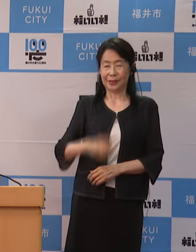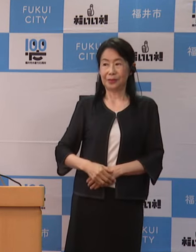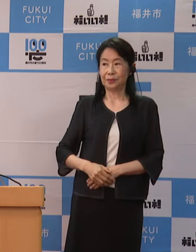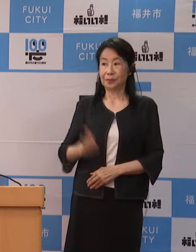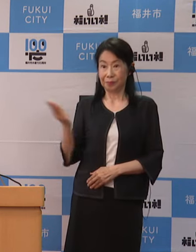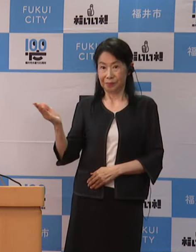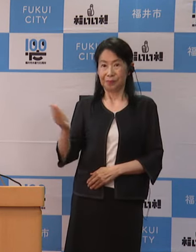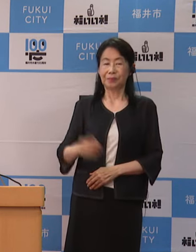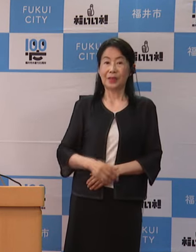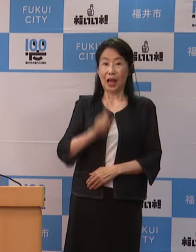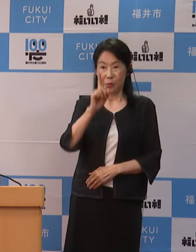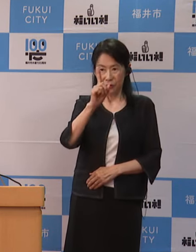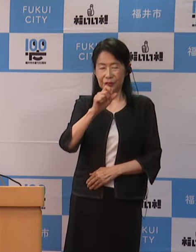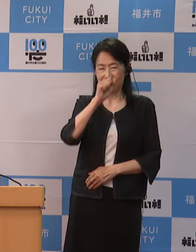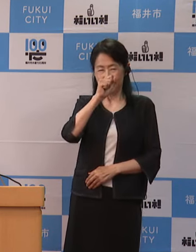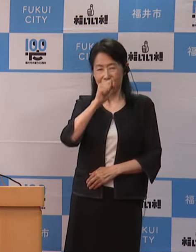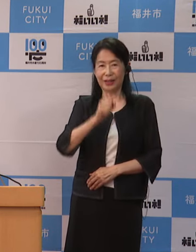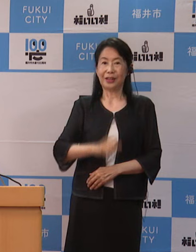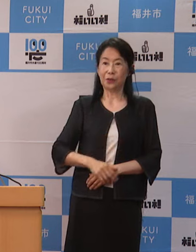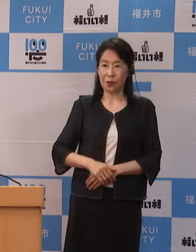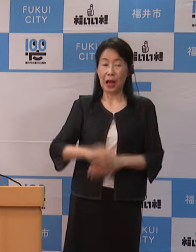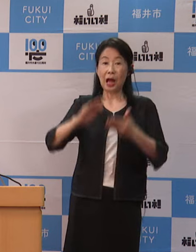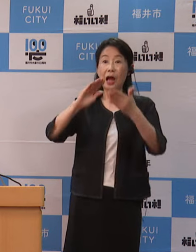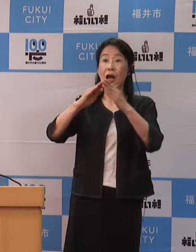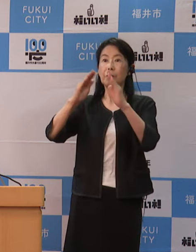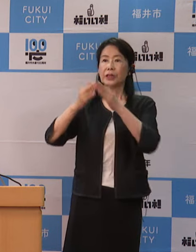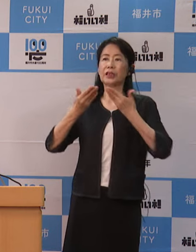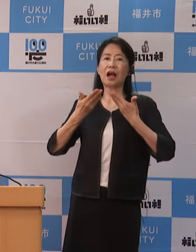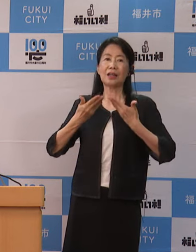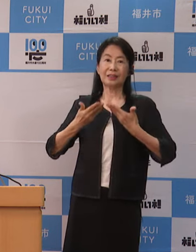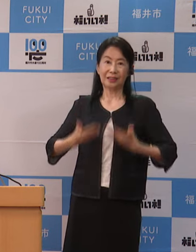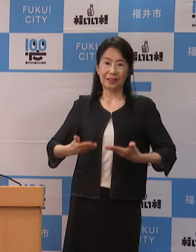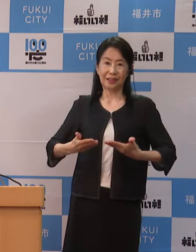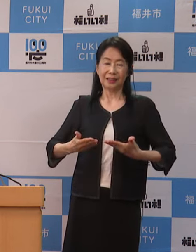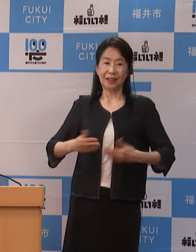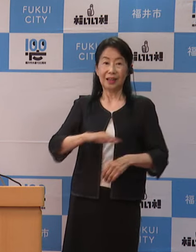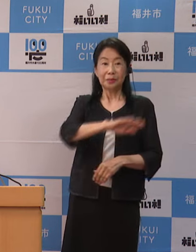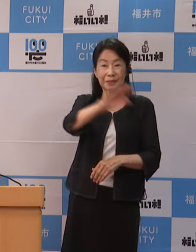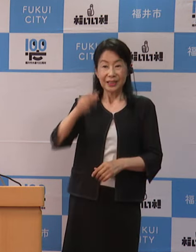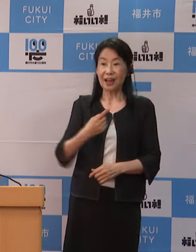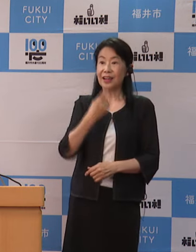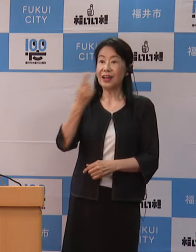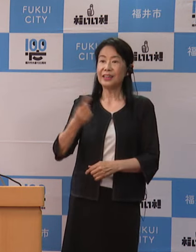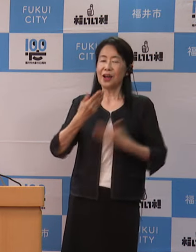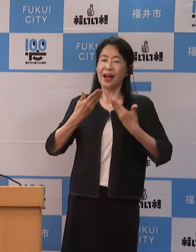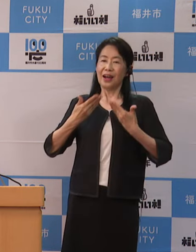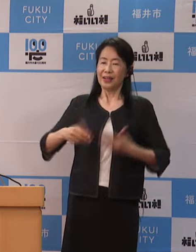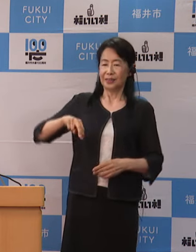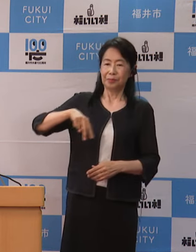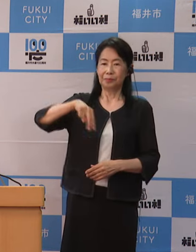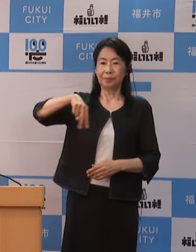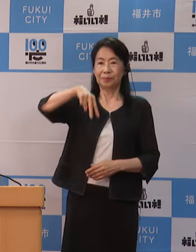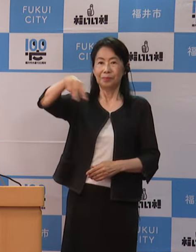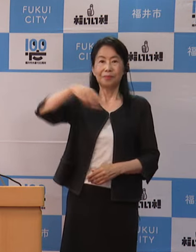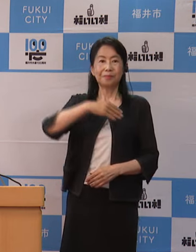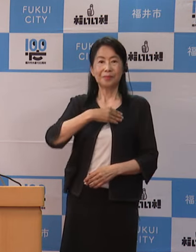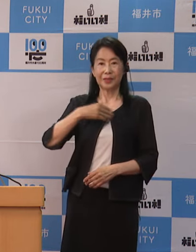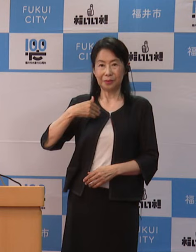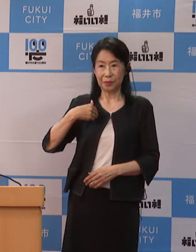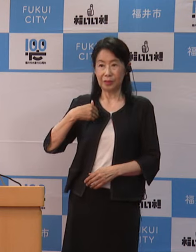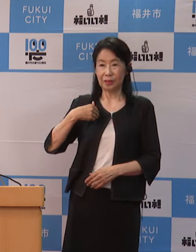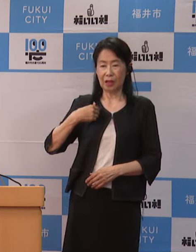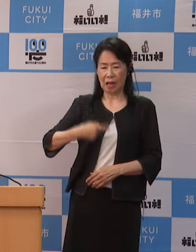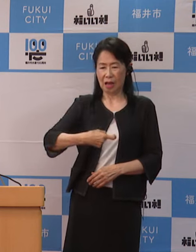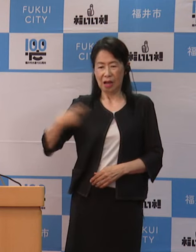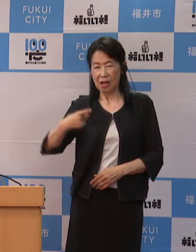はい、もう一つはいいことはですね、町が安全なのでどなたが行ってもですね、本当に安心して町を歩ける、本